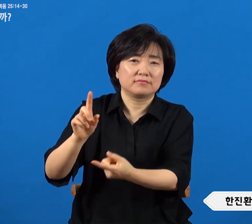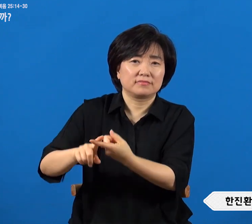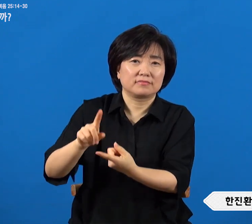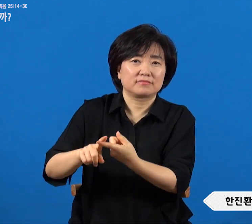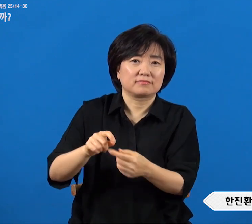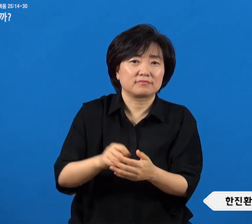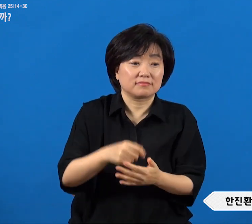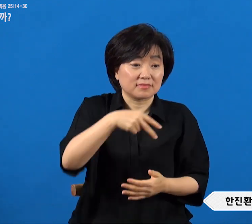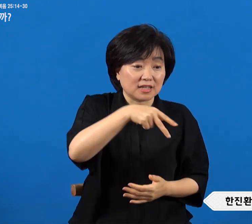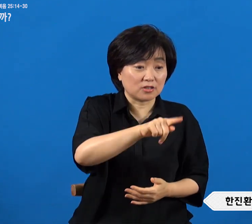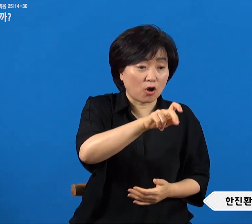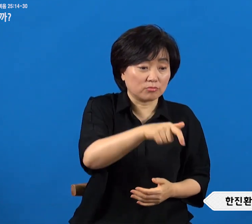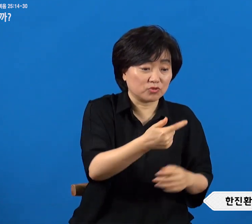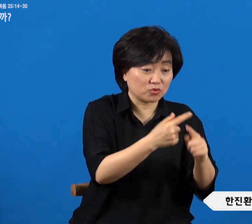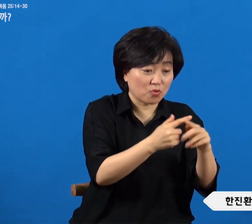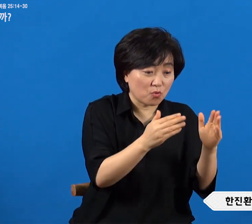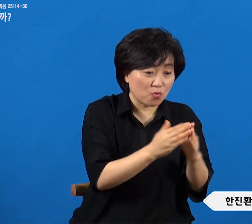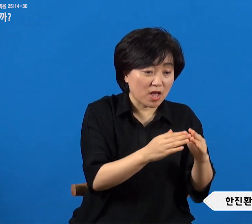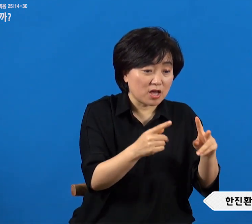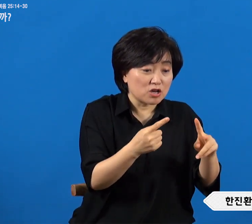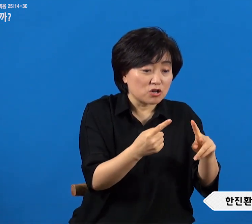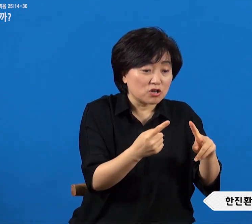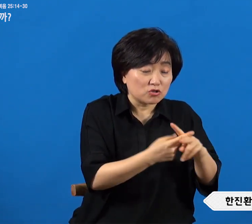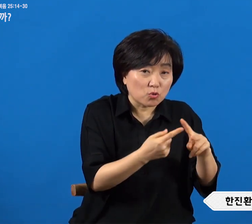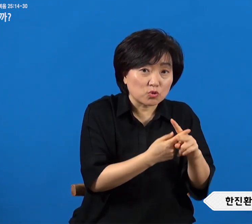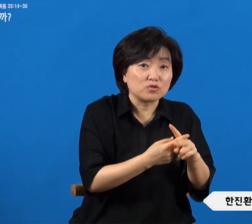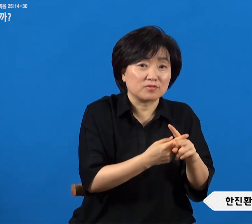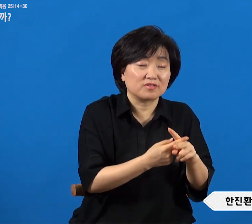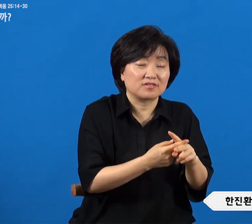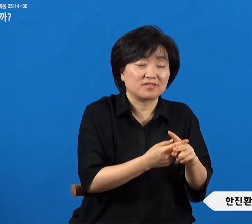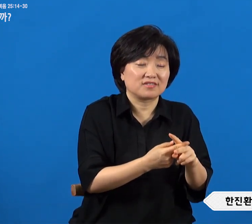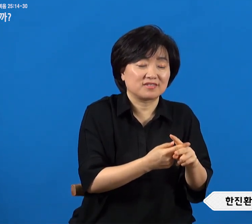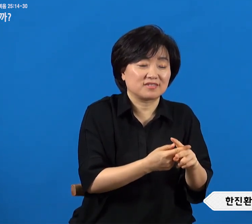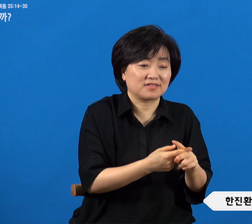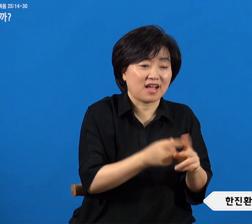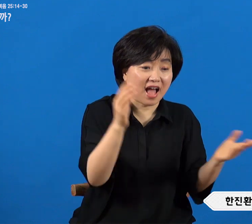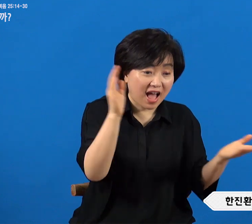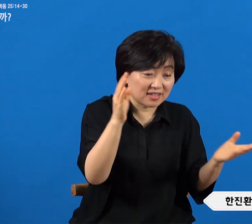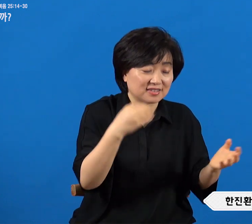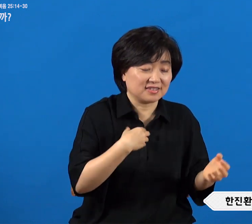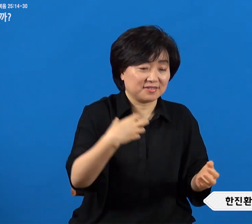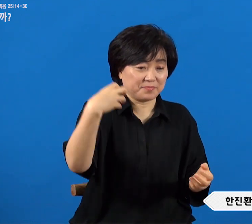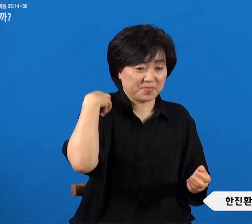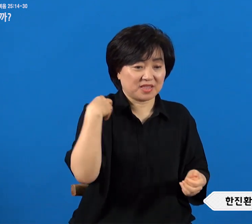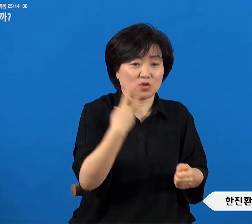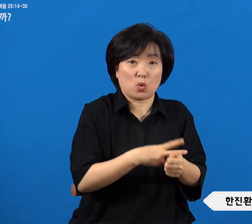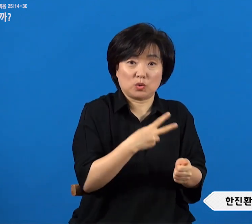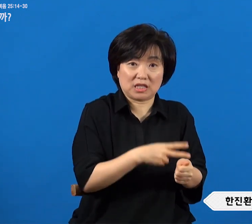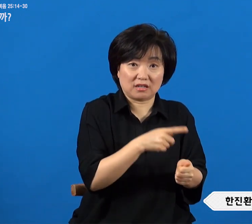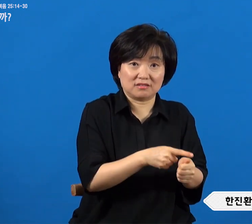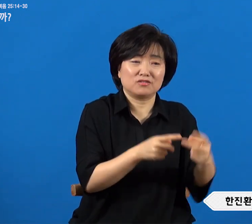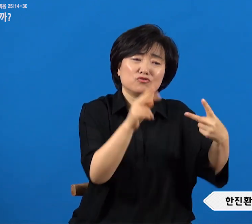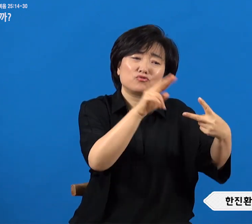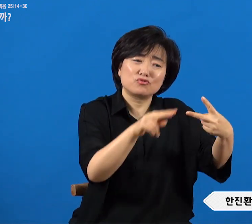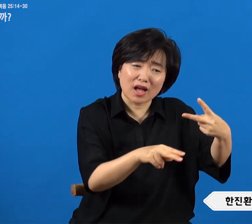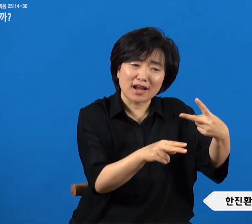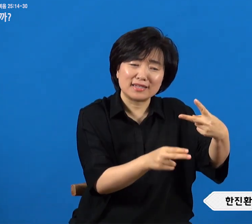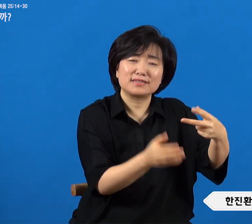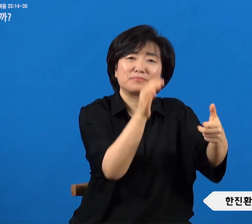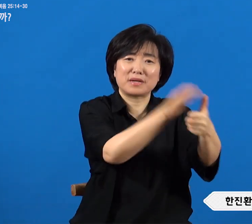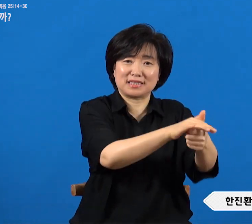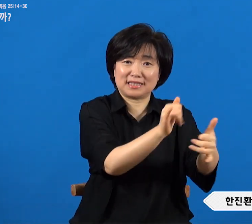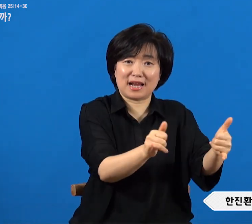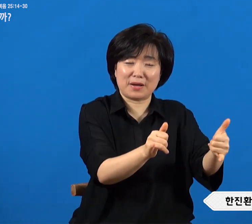반면에 서문교회 주일학교 교사는 2달란트 받은 사람과 같을 것입니다. 자기 받은 그